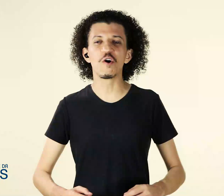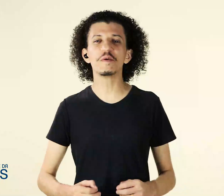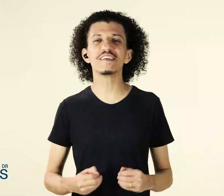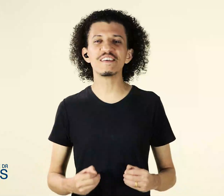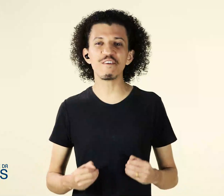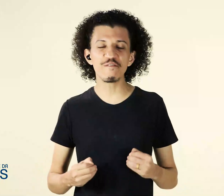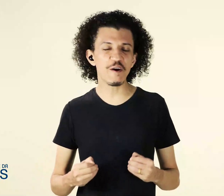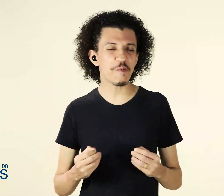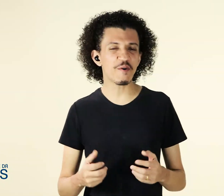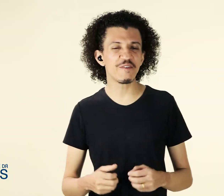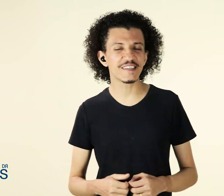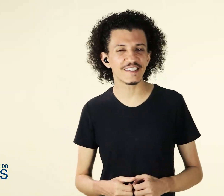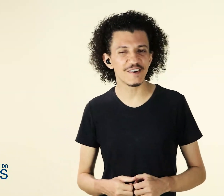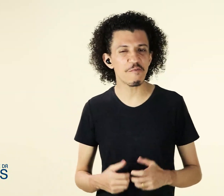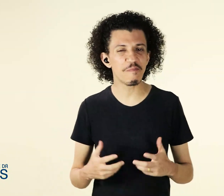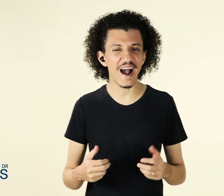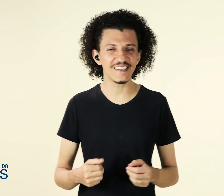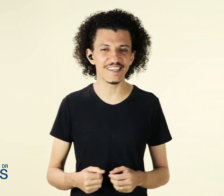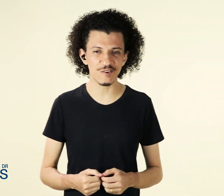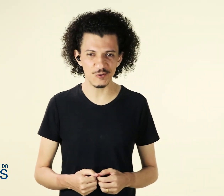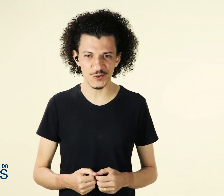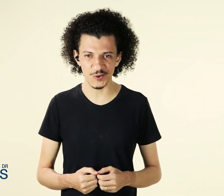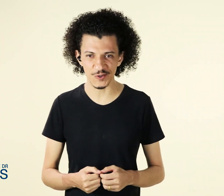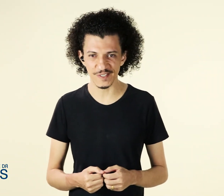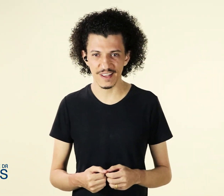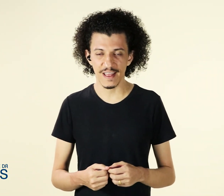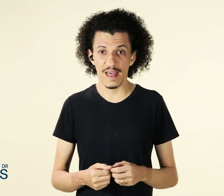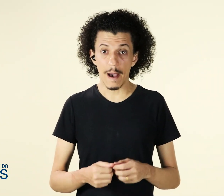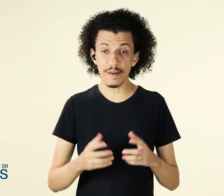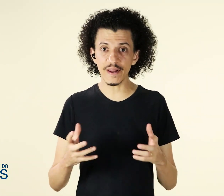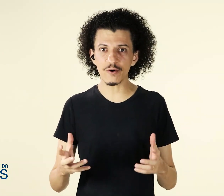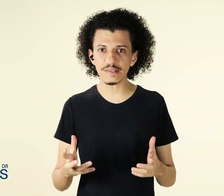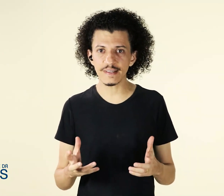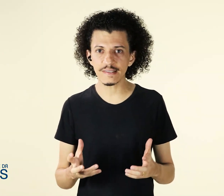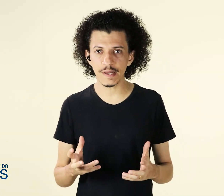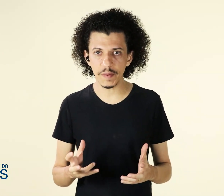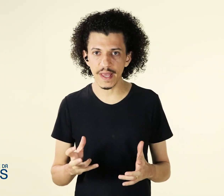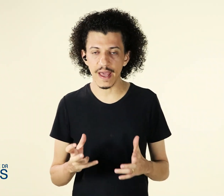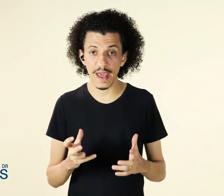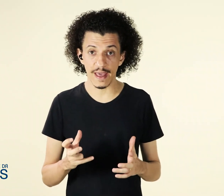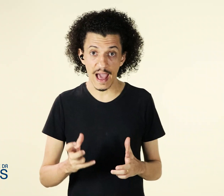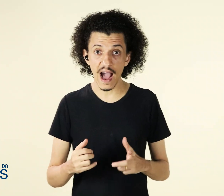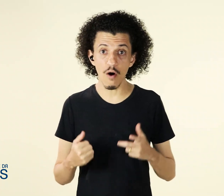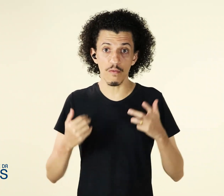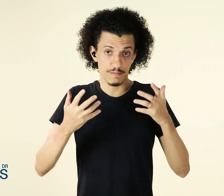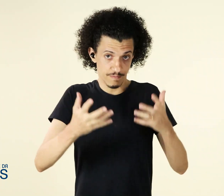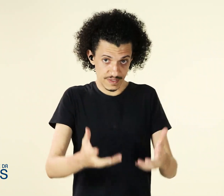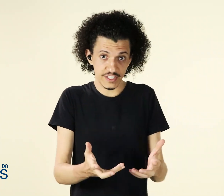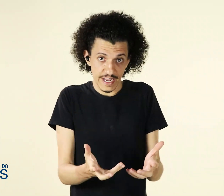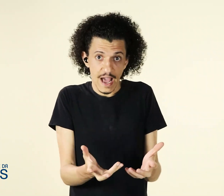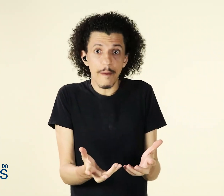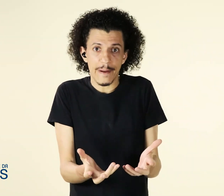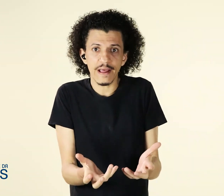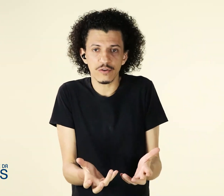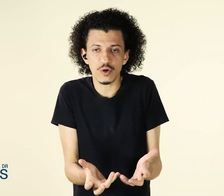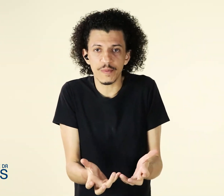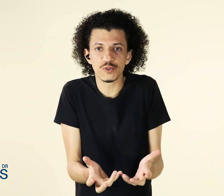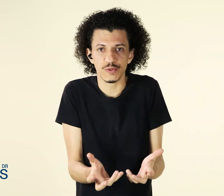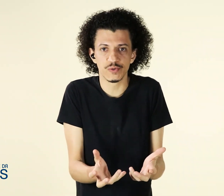Como desenvolver uma conversação básica com os surdos? A primeira coisa que você tem que saber é, ao chegar perto de uma pessoa